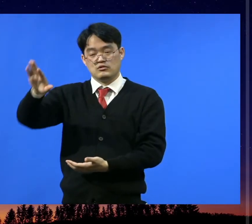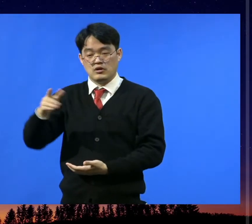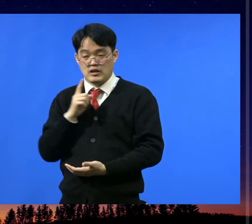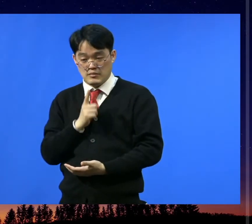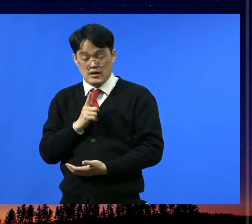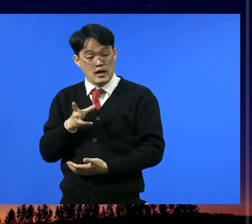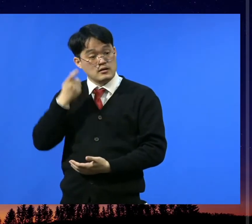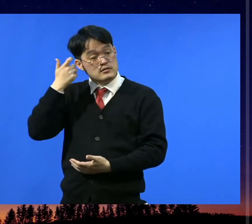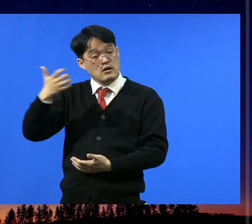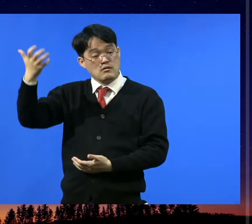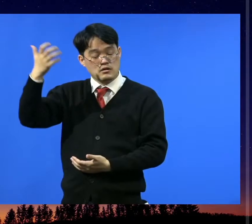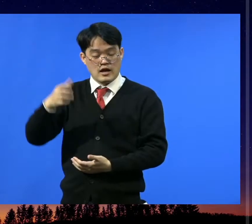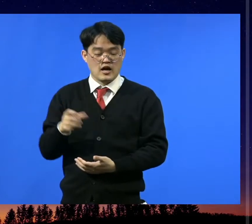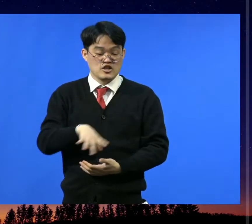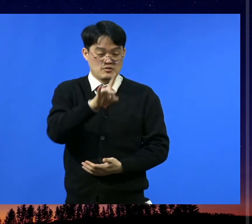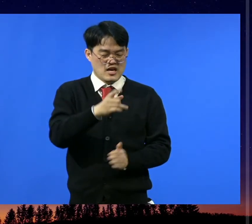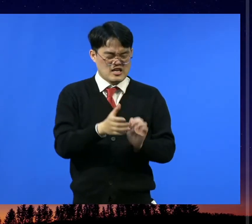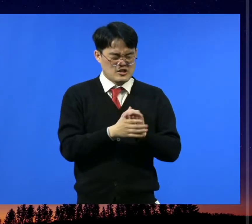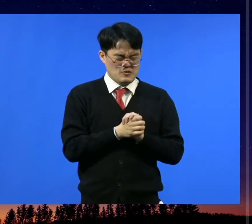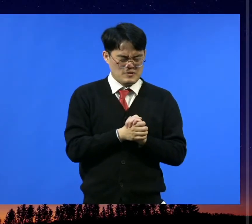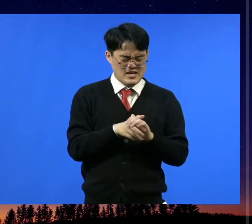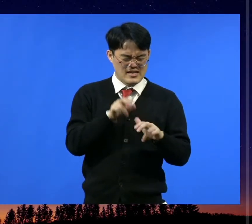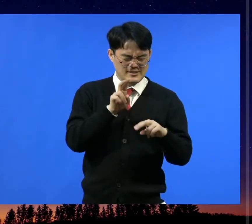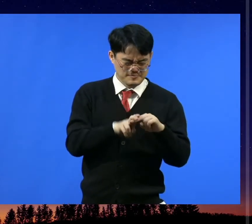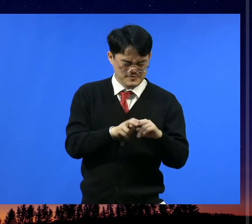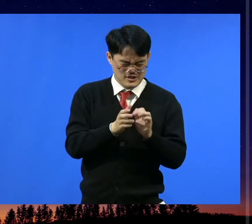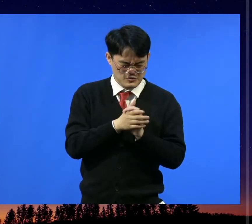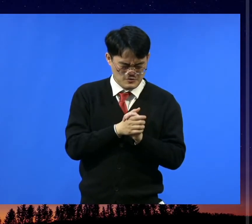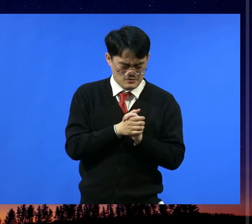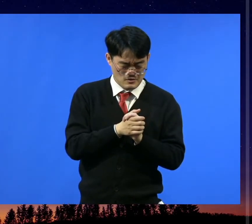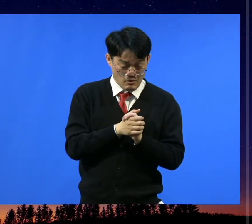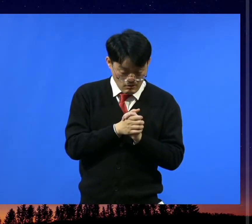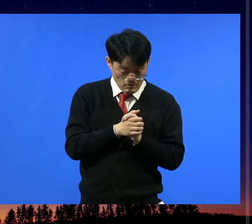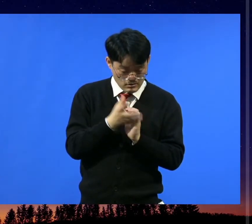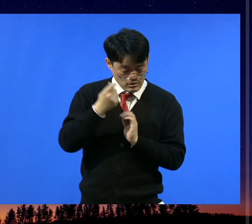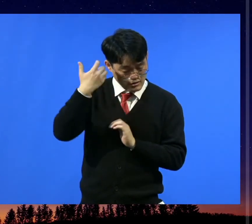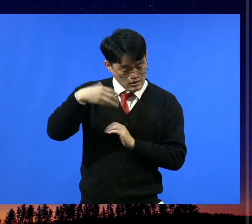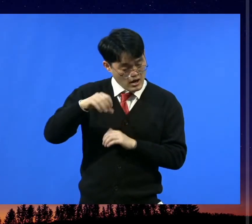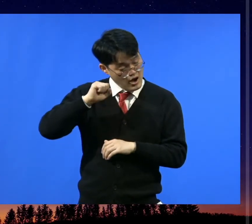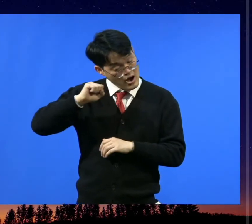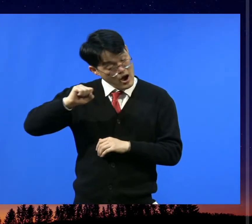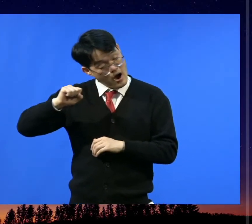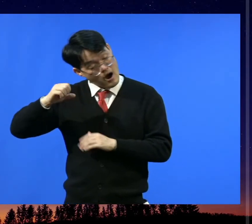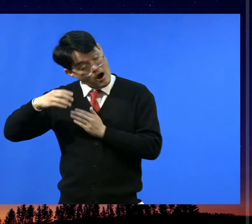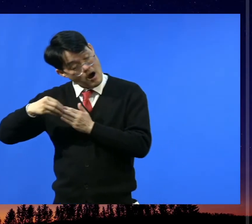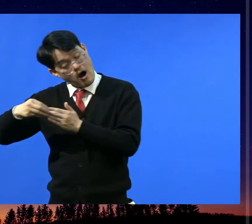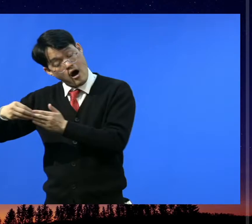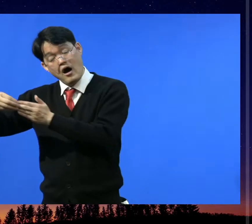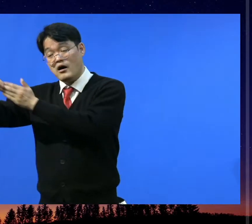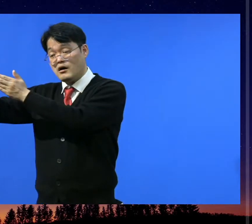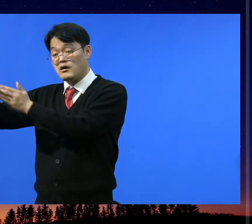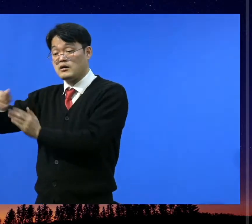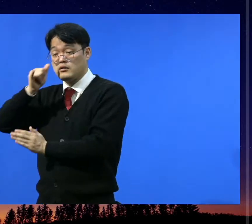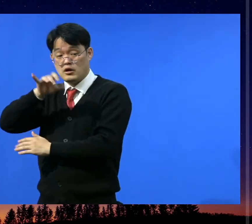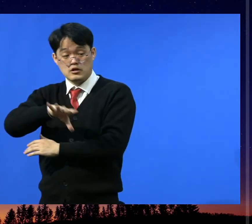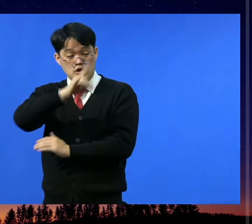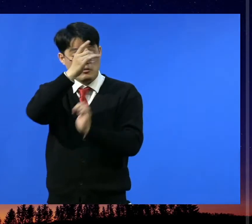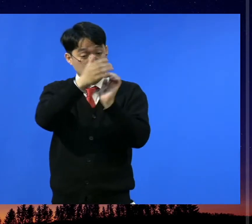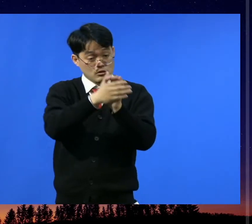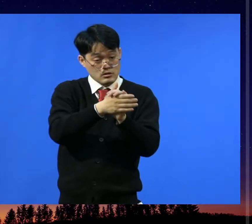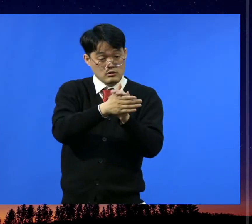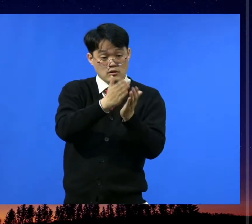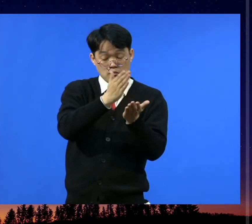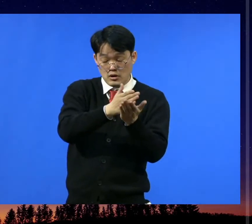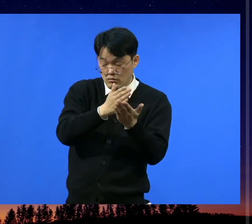이 기도를 하려고 앉았는데 성령이 내 기도를 어디론가 데려가세요. 그래서 내가 처음에 기도하려고 했던 기도와 다르게